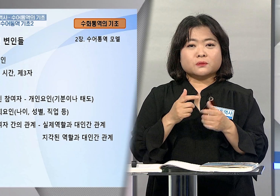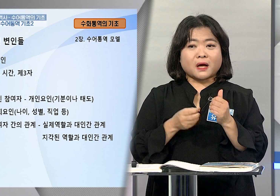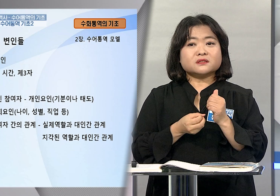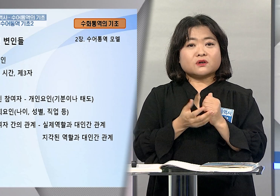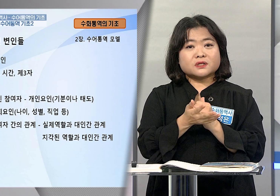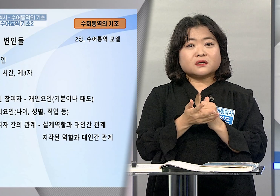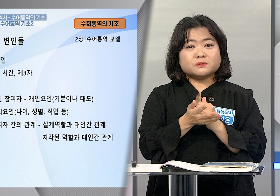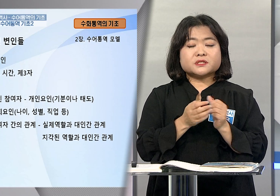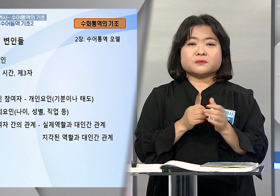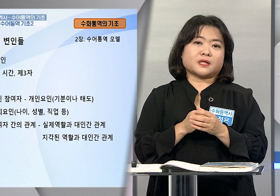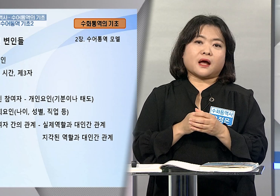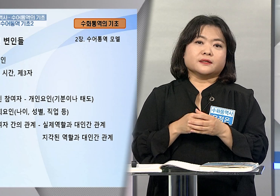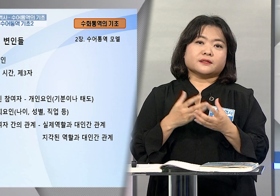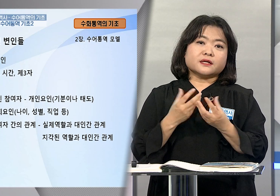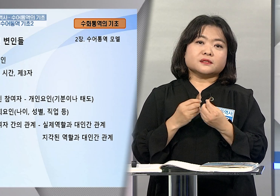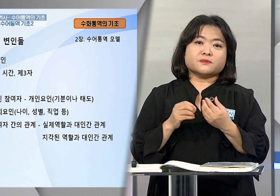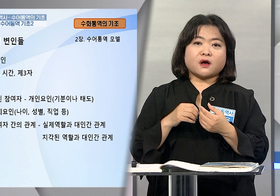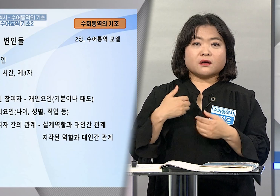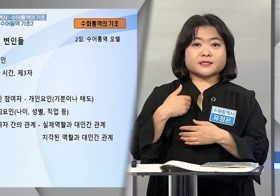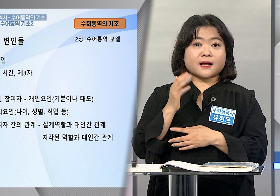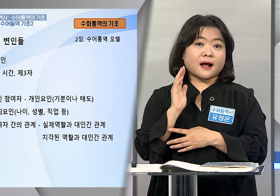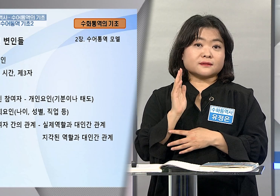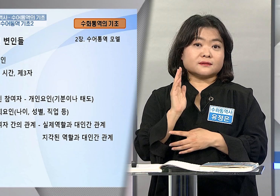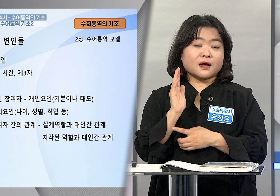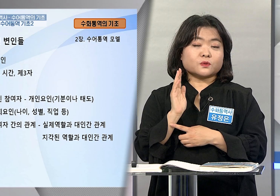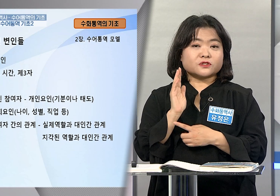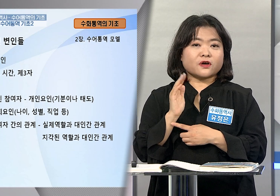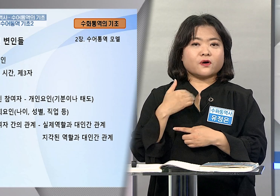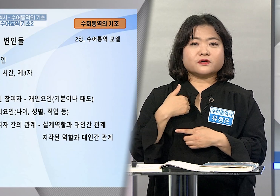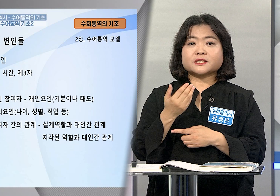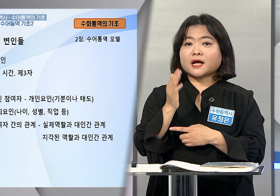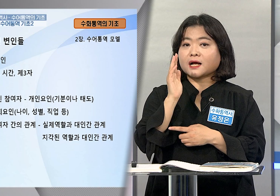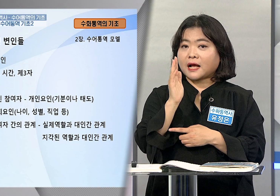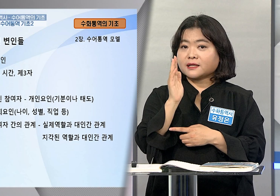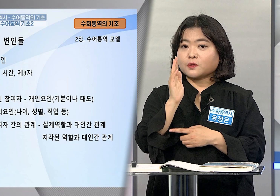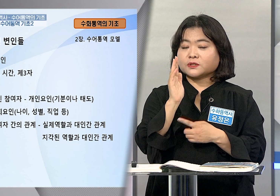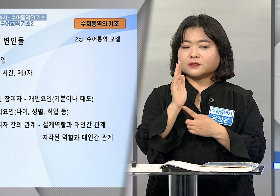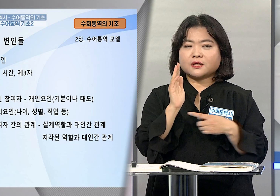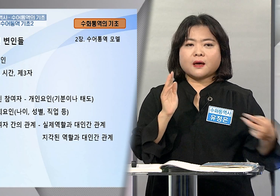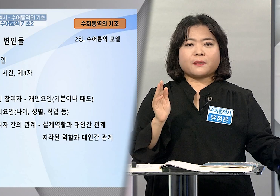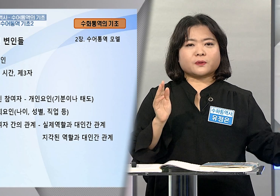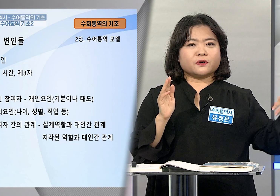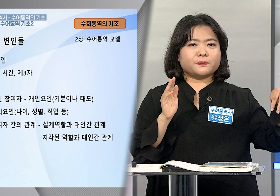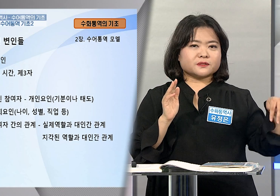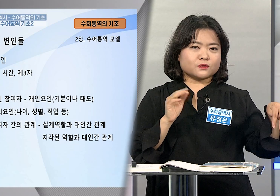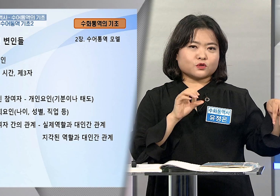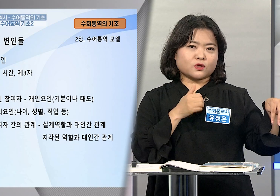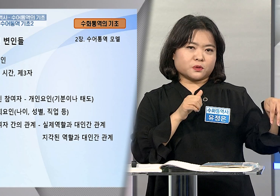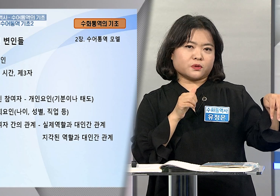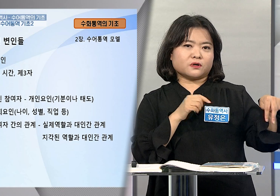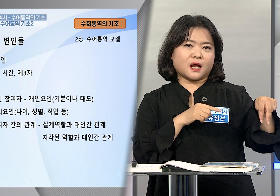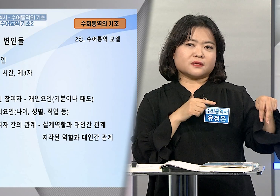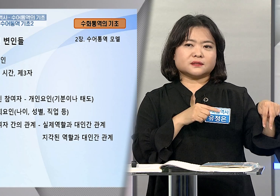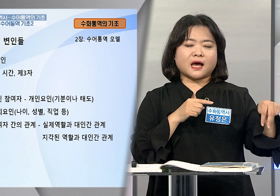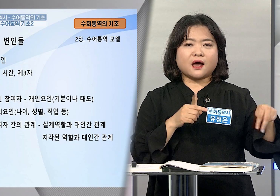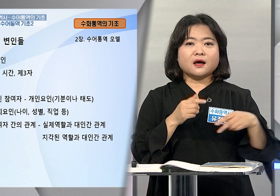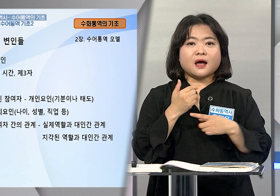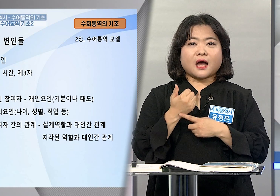많은 영향을 미칩니다. 예를 들면 제가 강연을 하고 있어요. 제가 강의하고 있는 바로 옆에 서서 수화통역을 하느냐 아니면